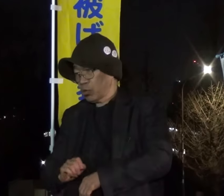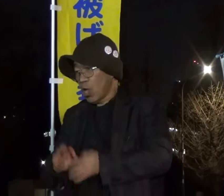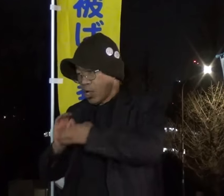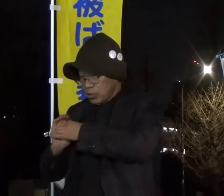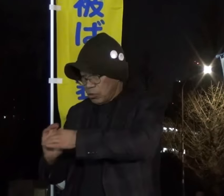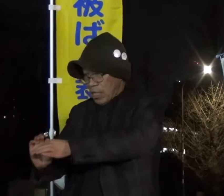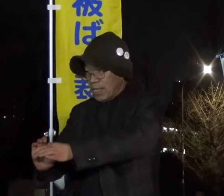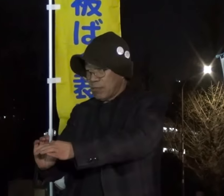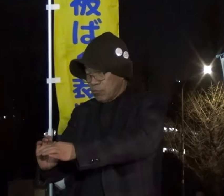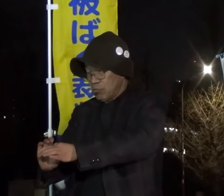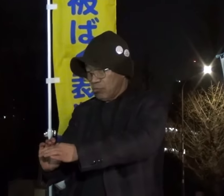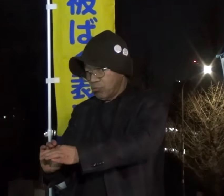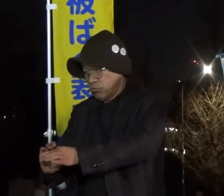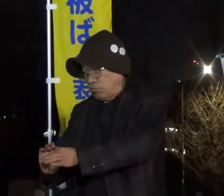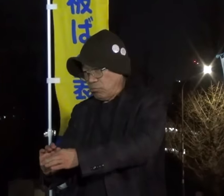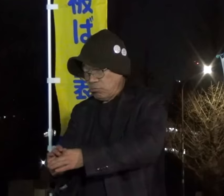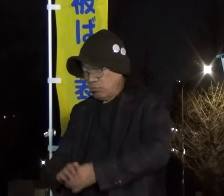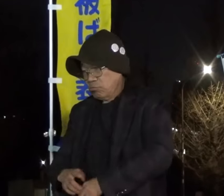続けて